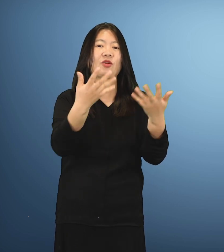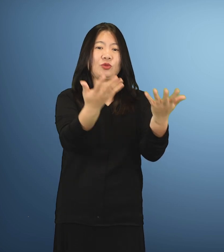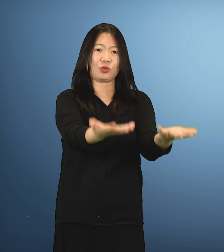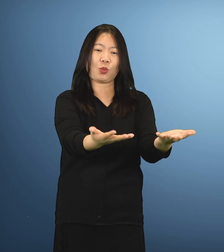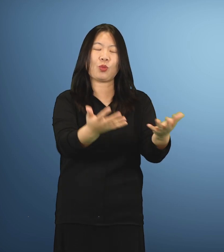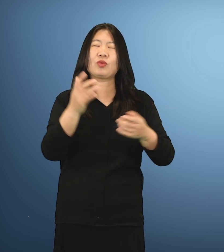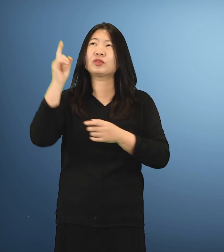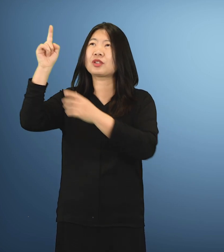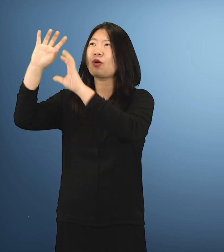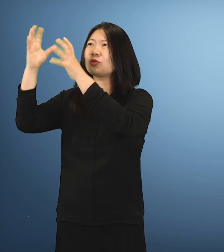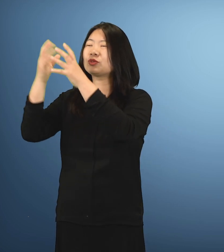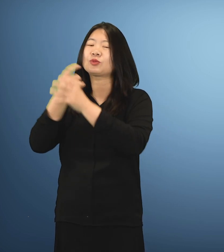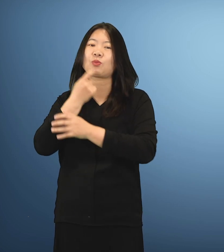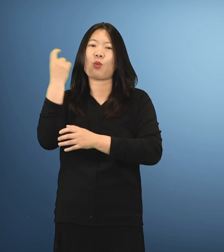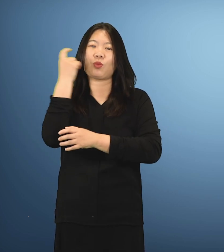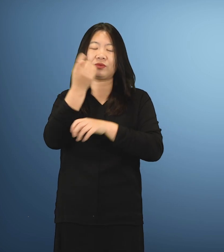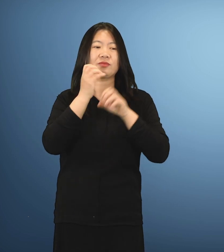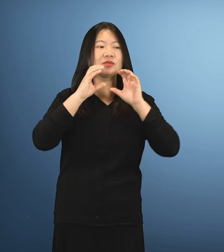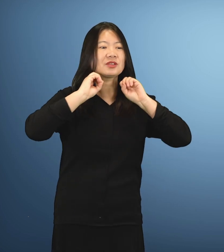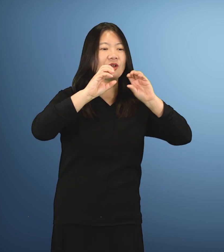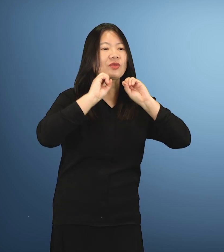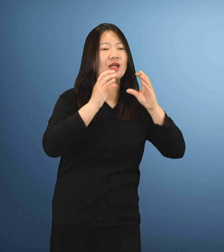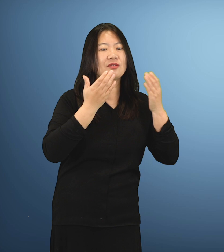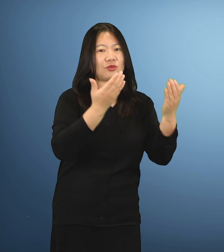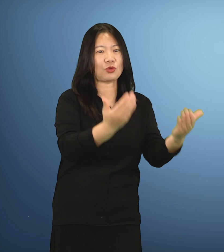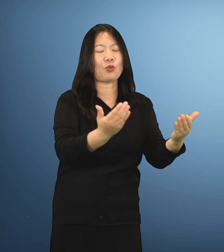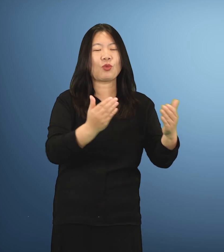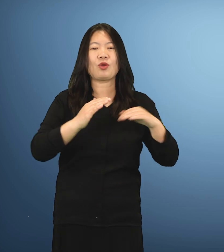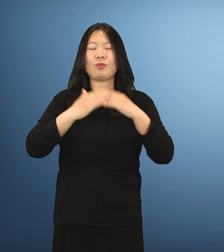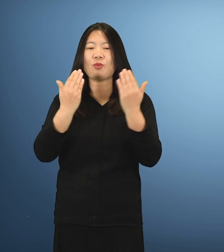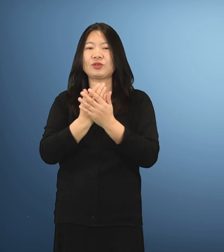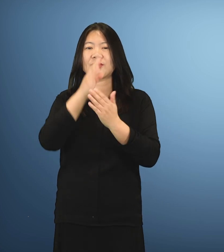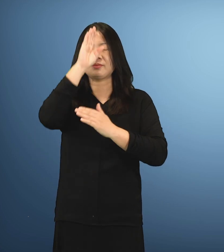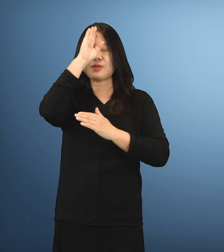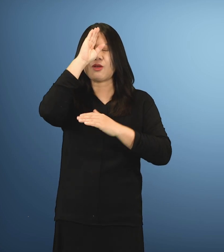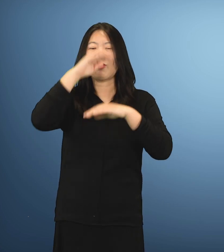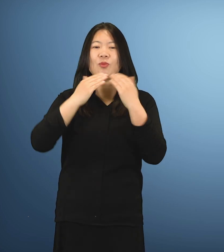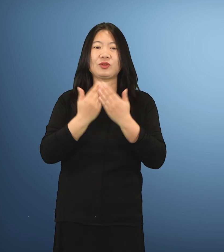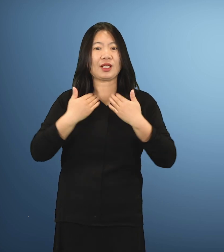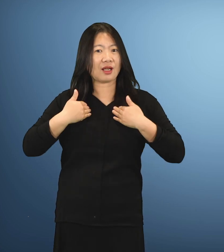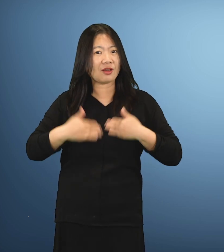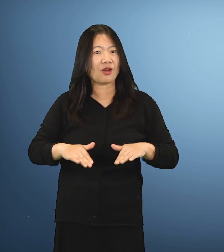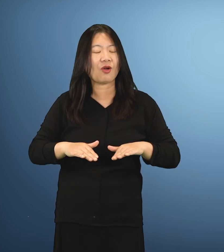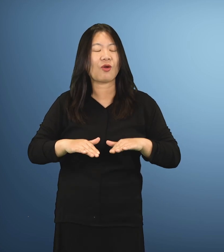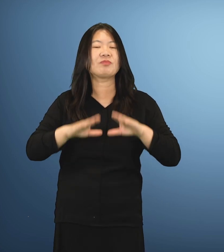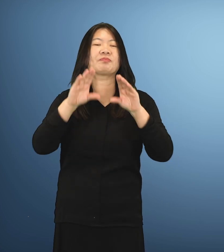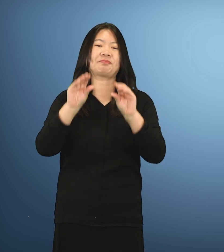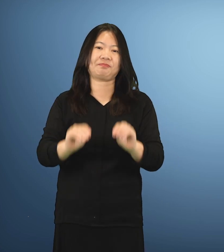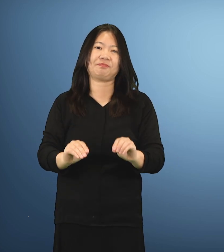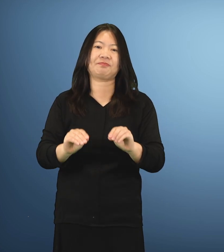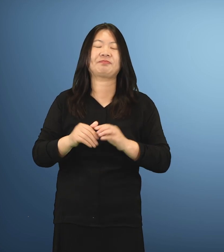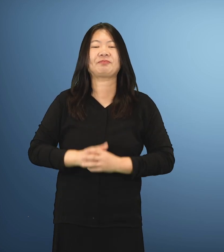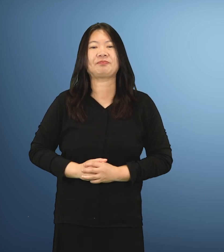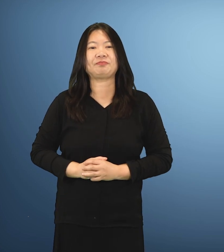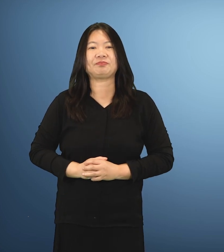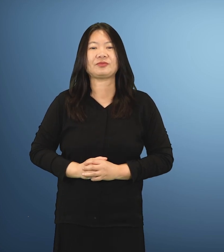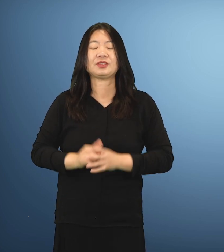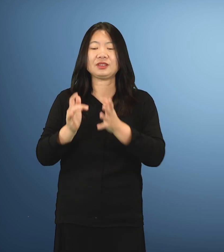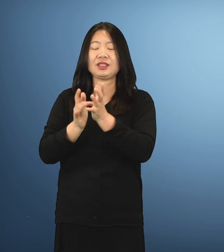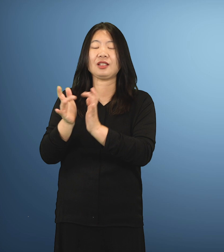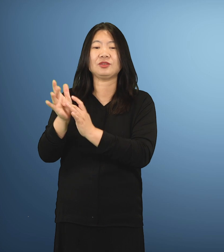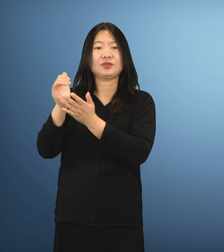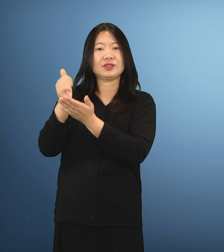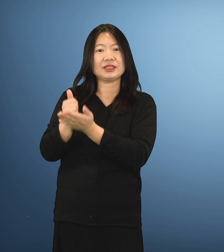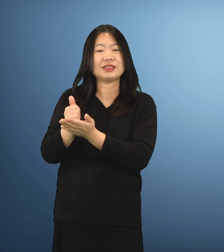천국 복음을 전파하시며 모든 병과 모든 약한 것을 고치시니라. 이것이